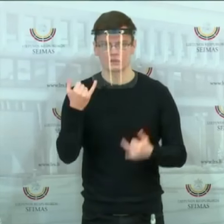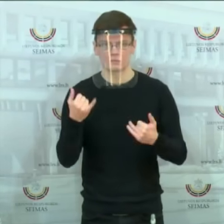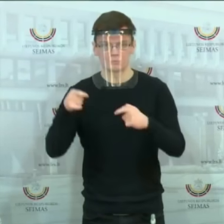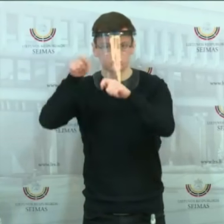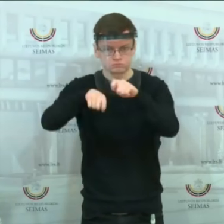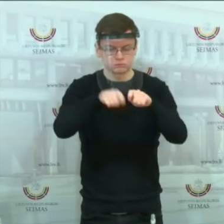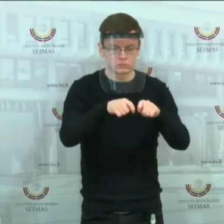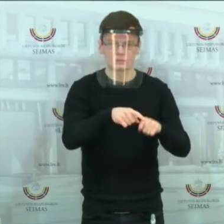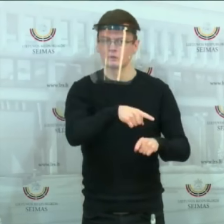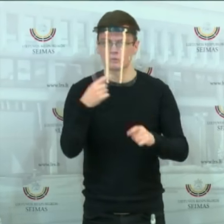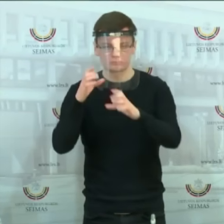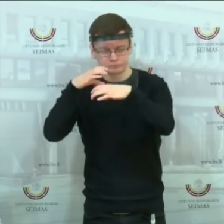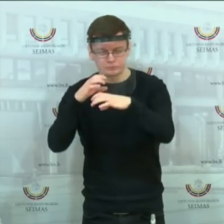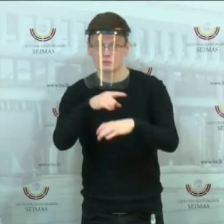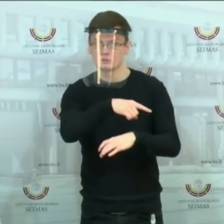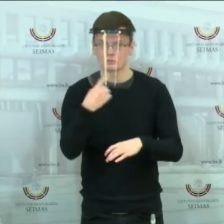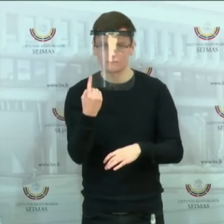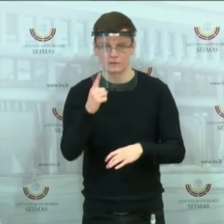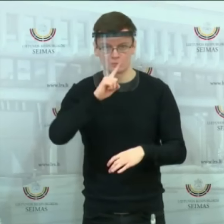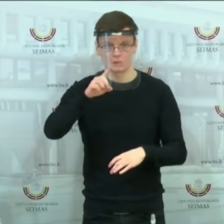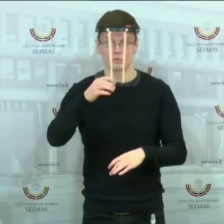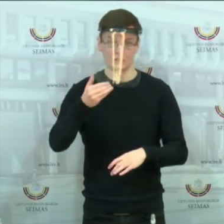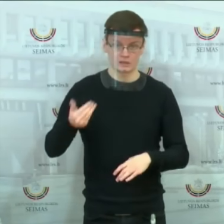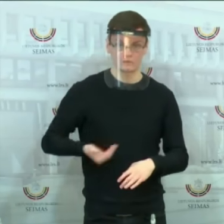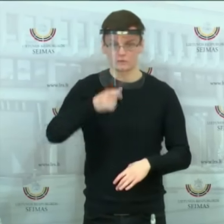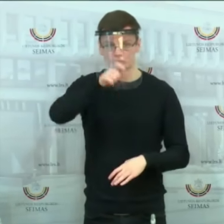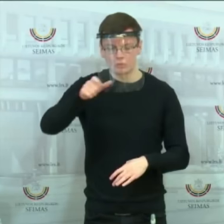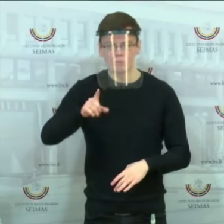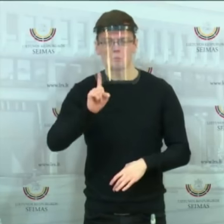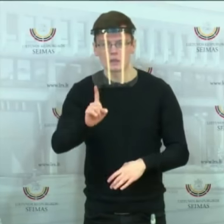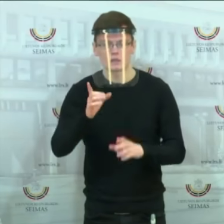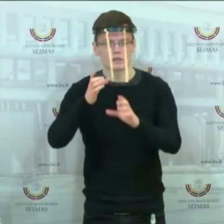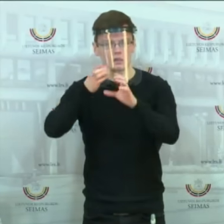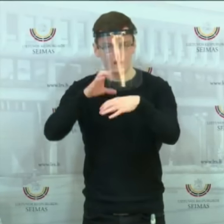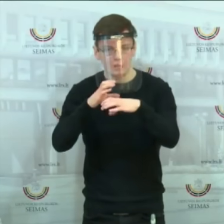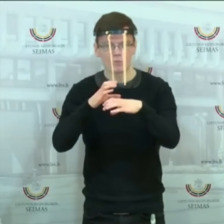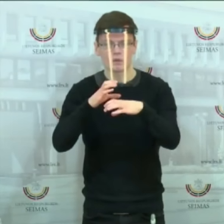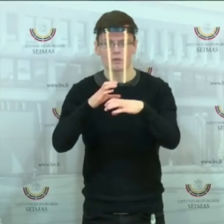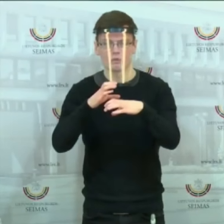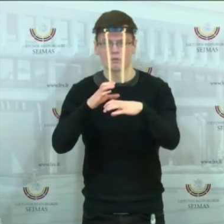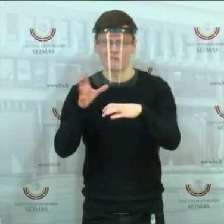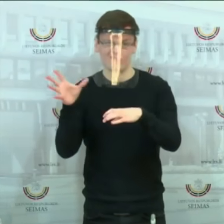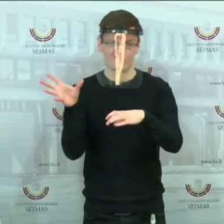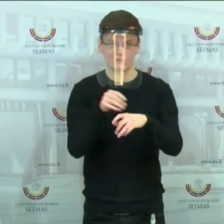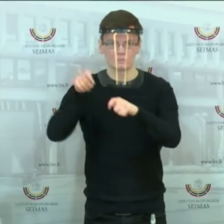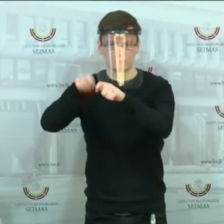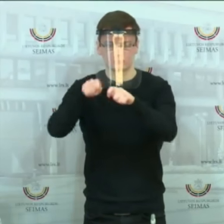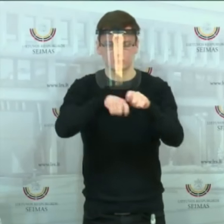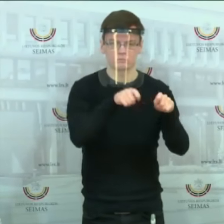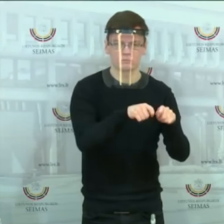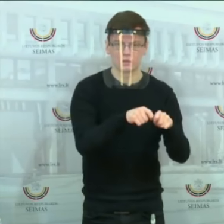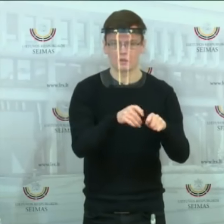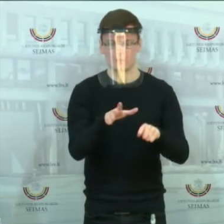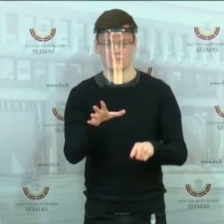tyriam milijonui gyventojų, supraskim, kad vis tiek laboratorija tai nėra abstrakcija ir negali taip